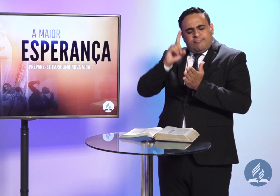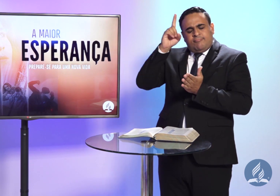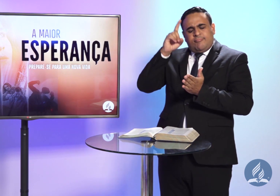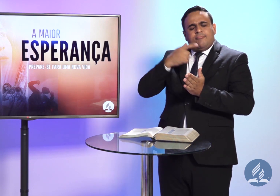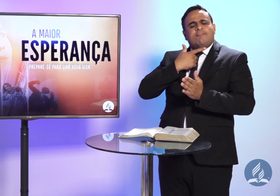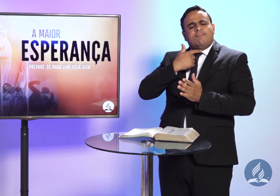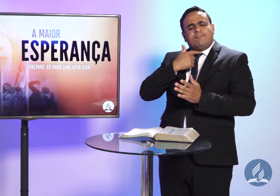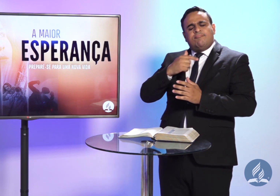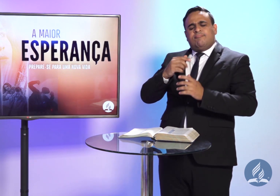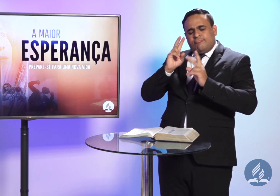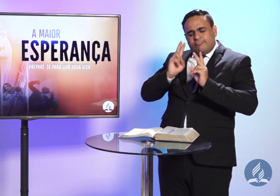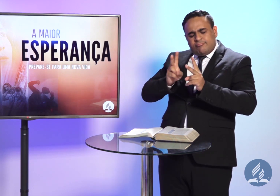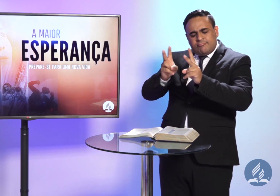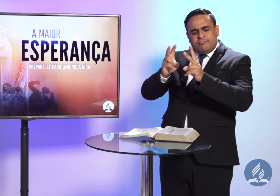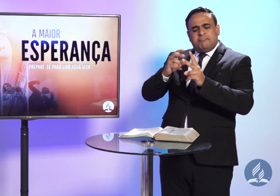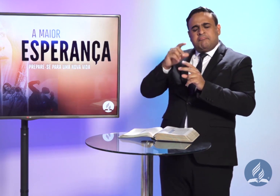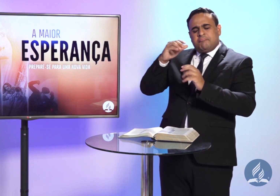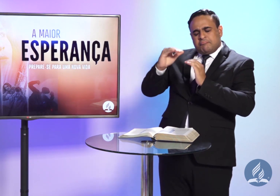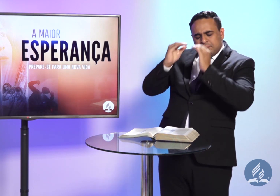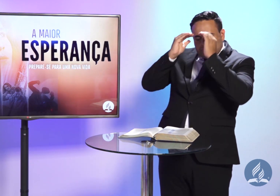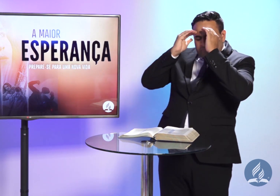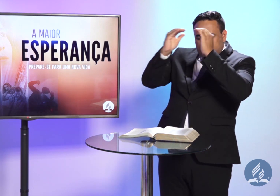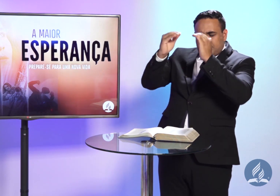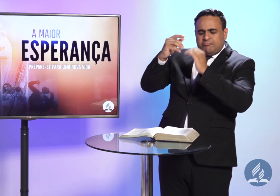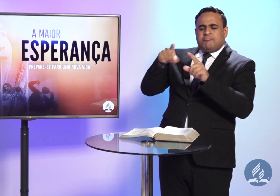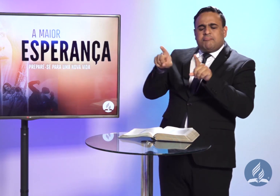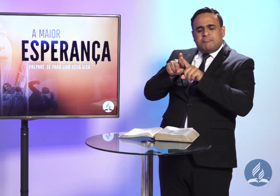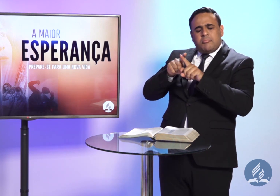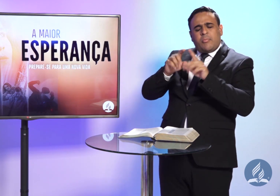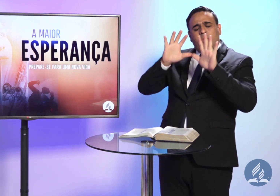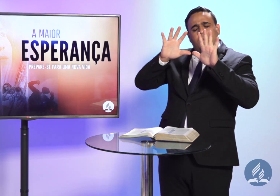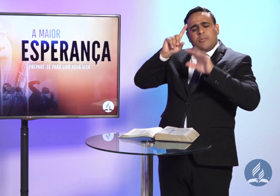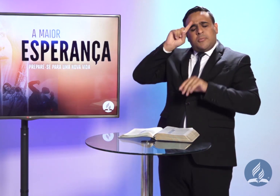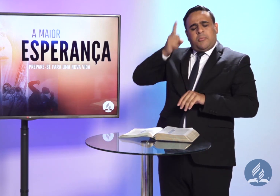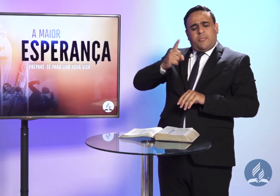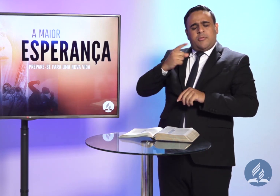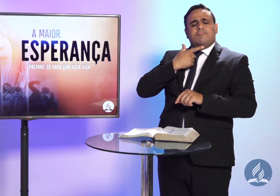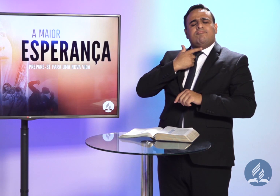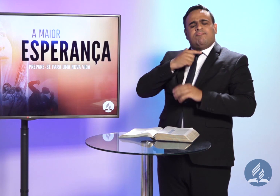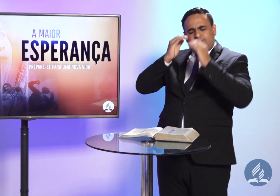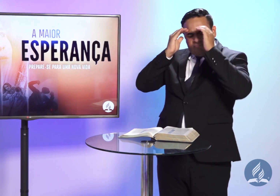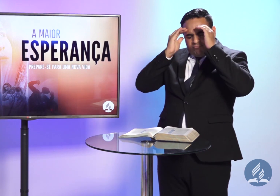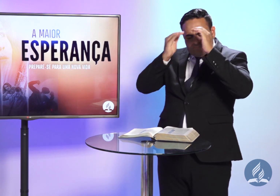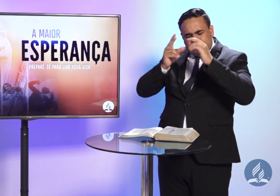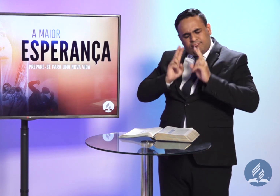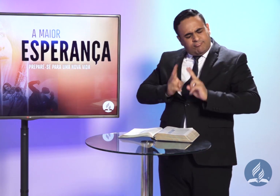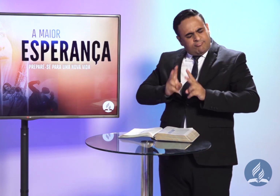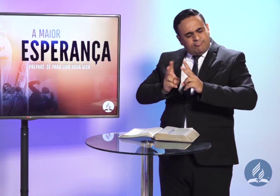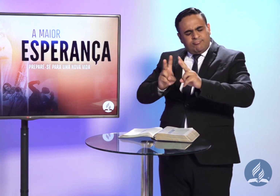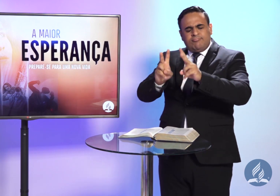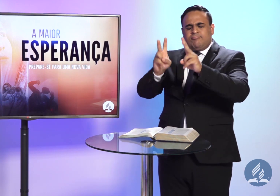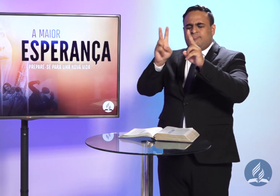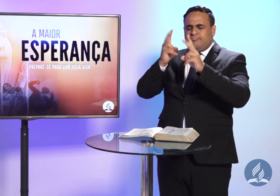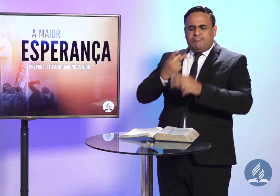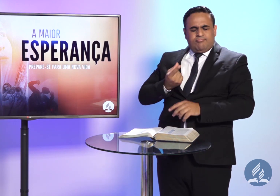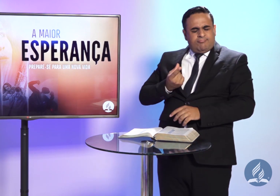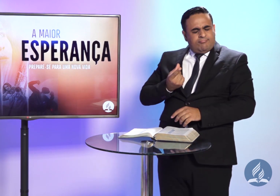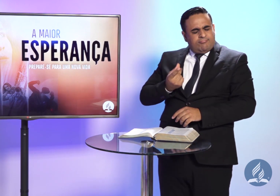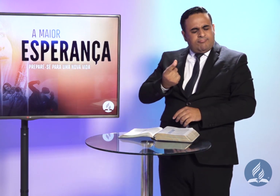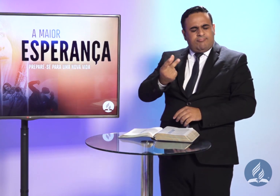Ti, de seguir os Teus caminhos, de viver uma vida em especial contigo e seguir os Teus mandamentos, os mandamentos escritos